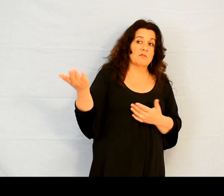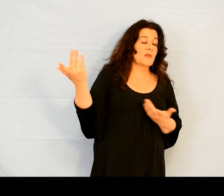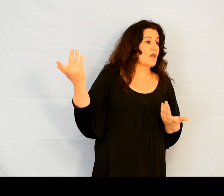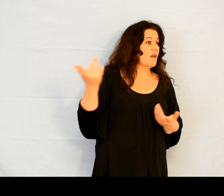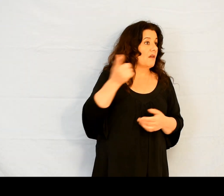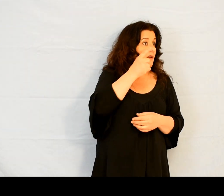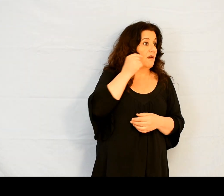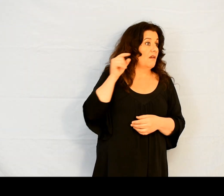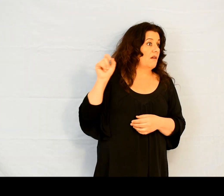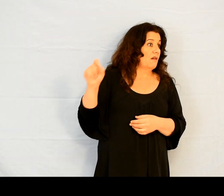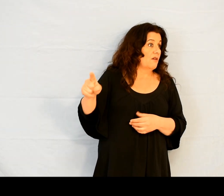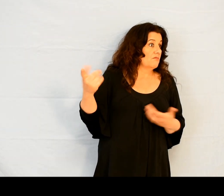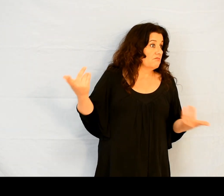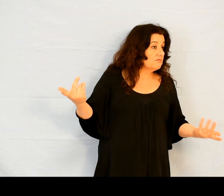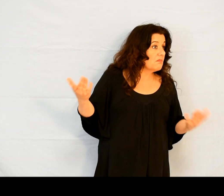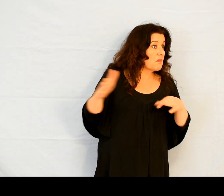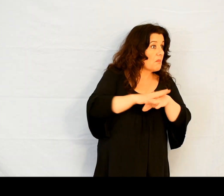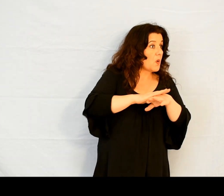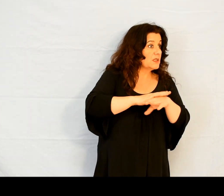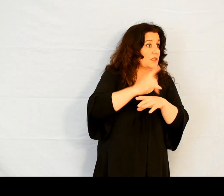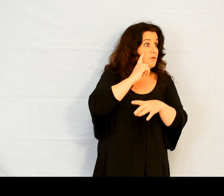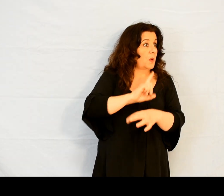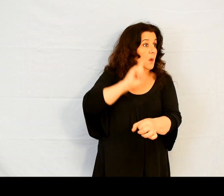lui aucun motif de condamnation.